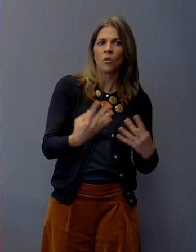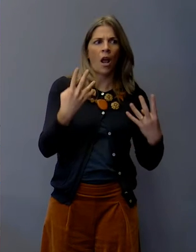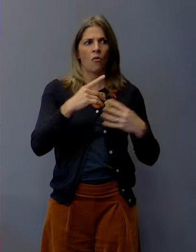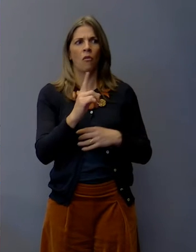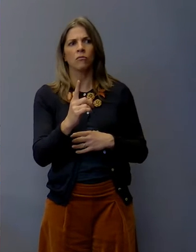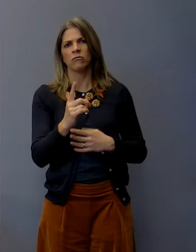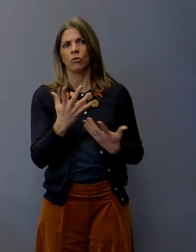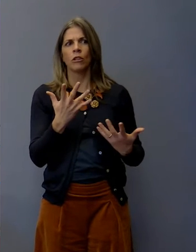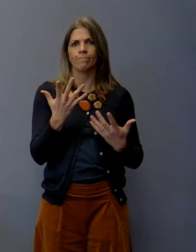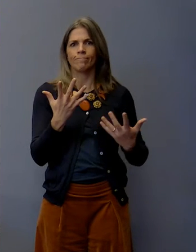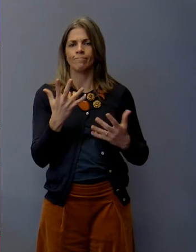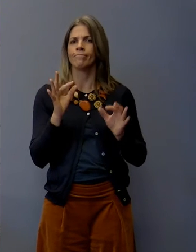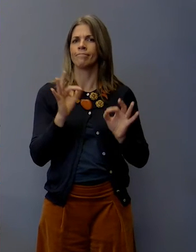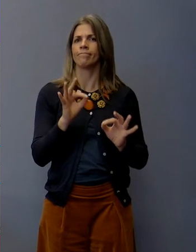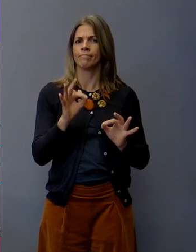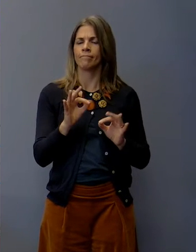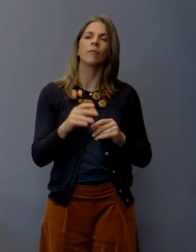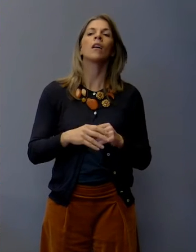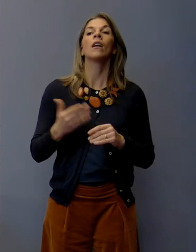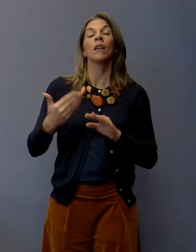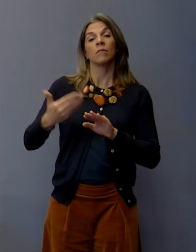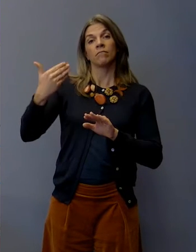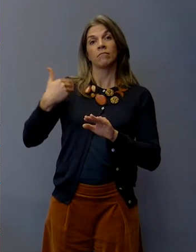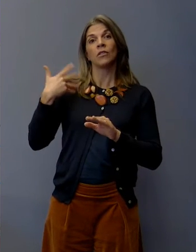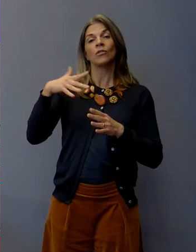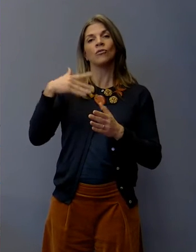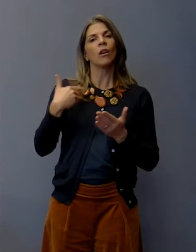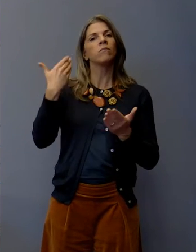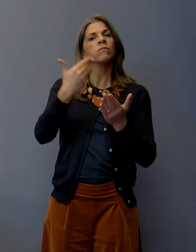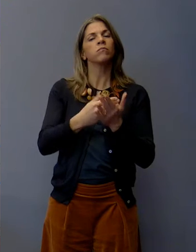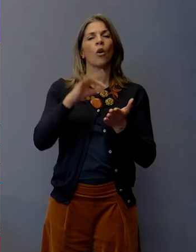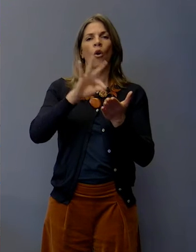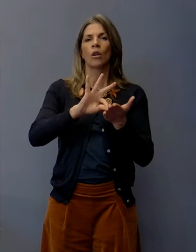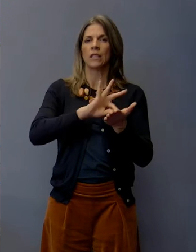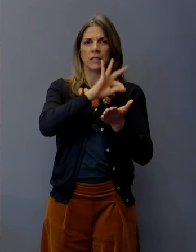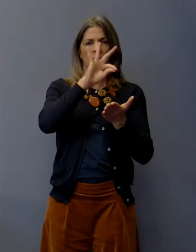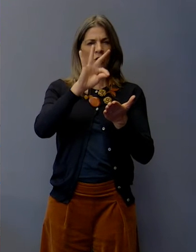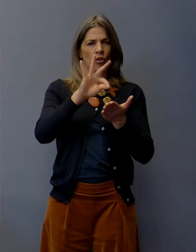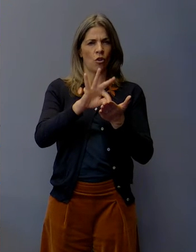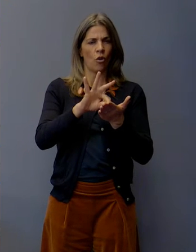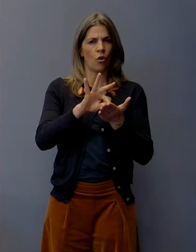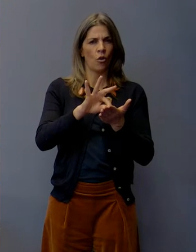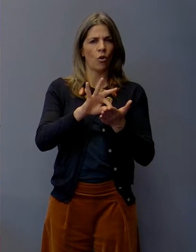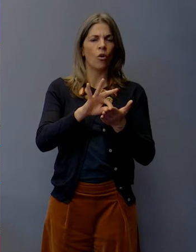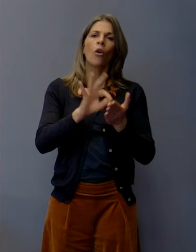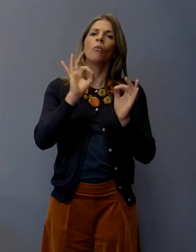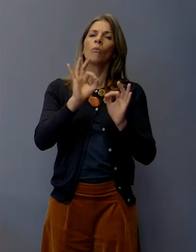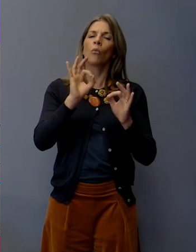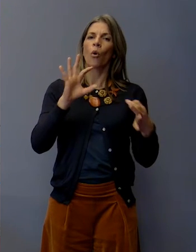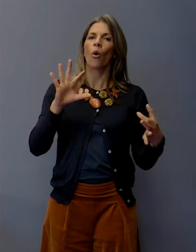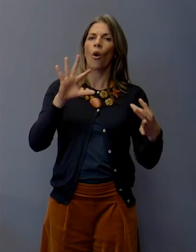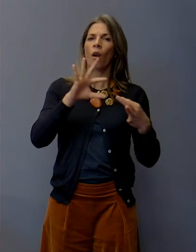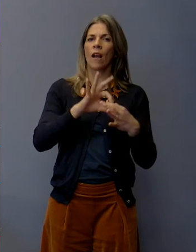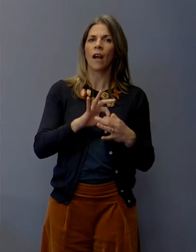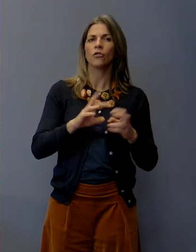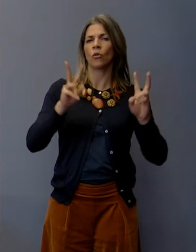ordini del giorno che riguardano quella che è la madre di tutte le problematiche nelle quali ci